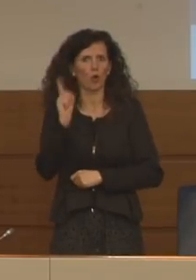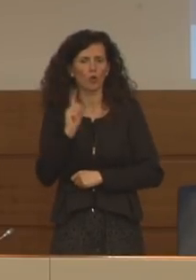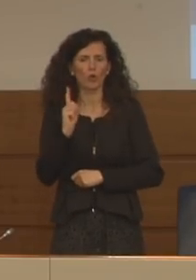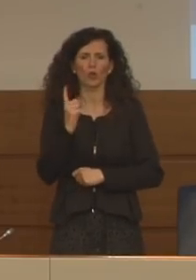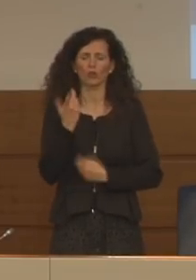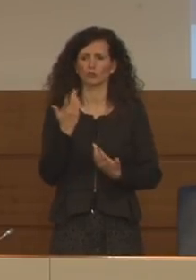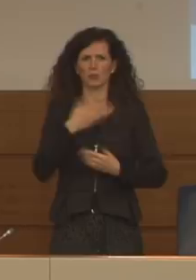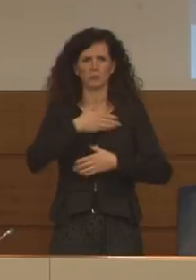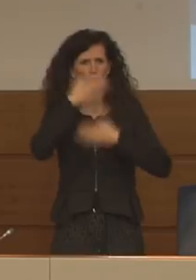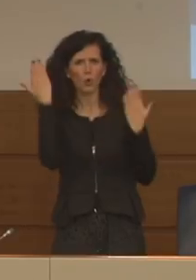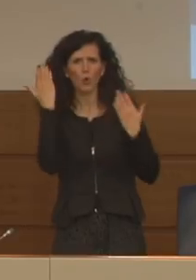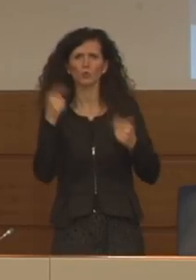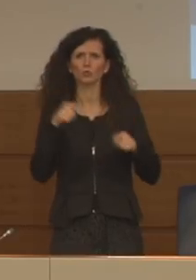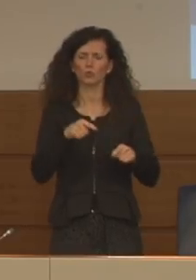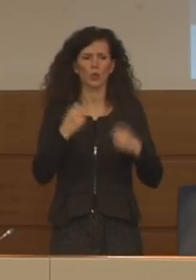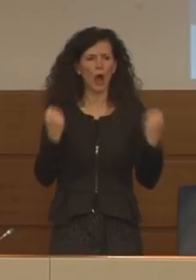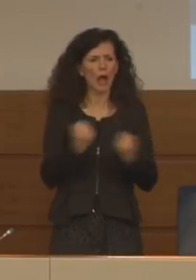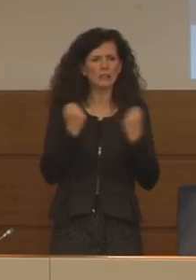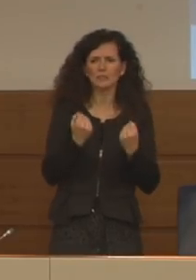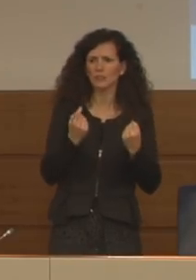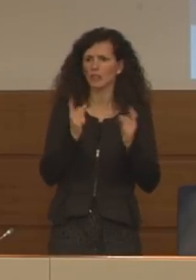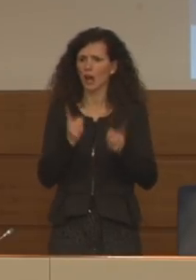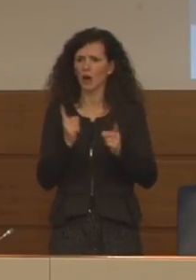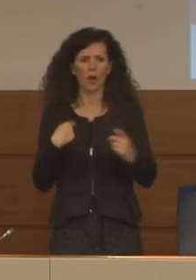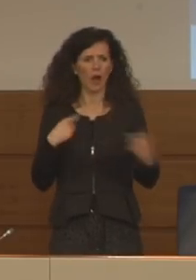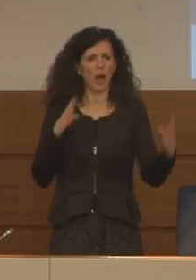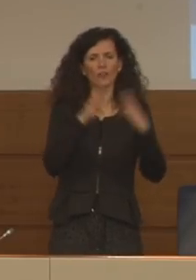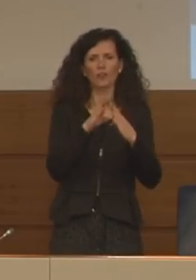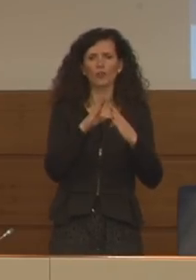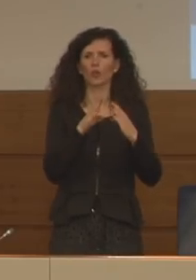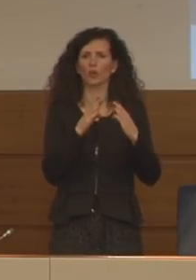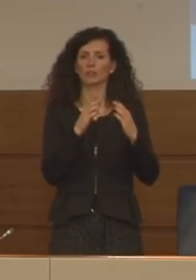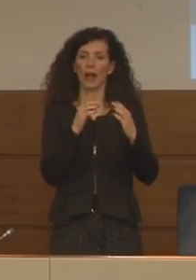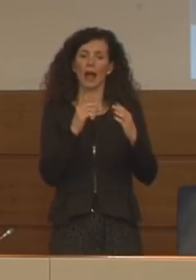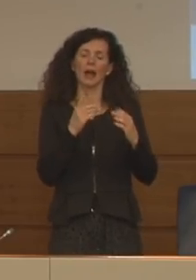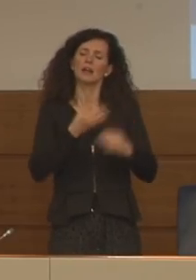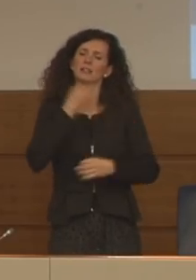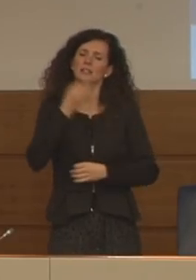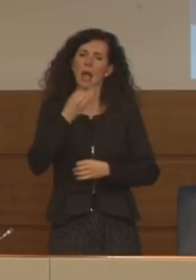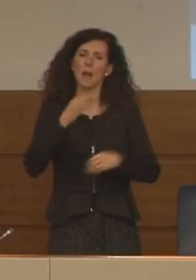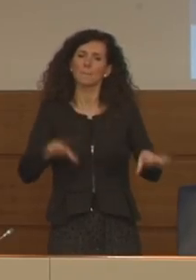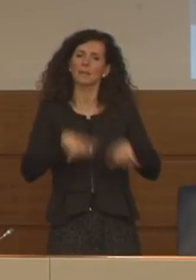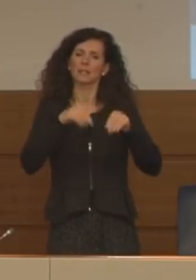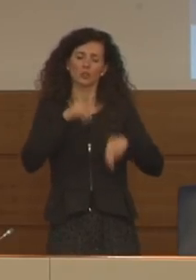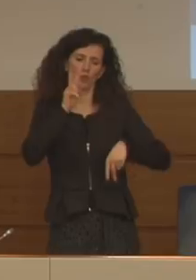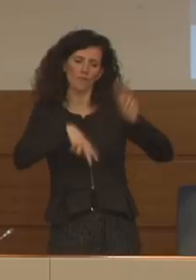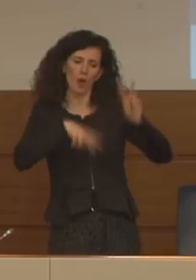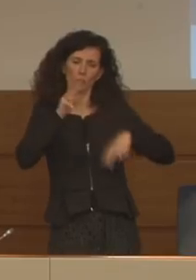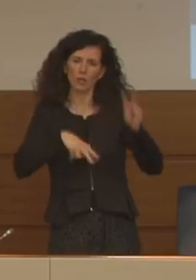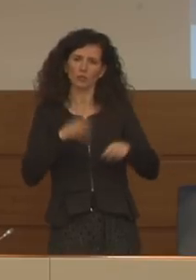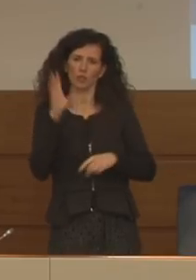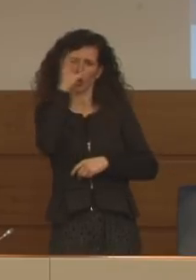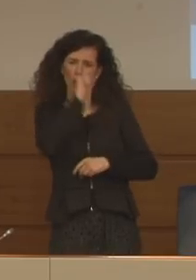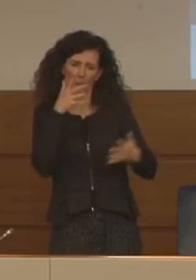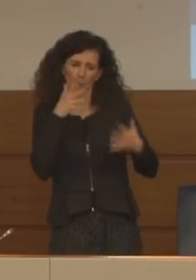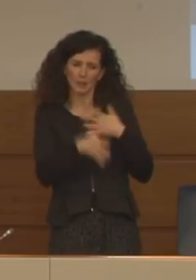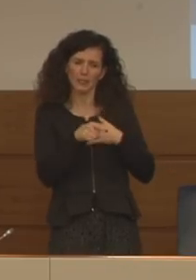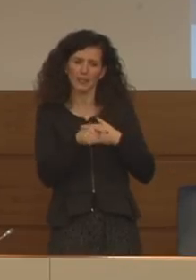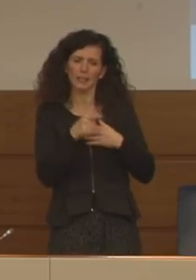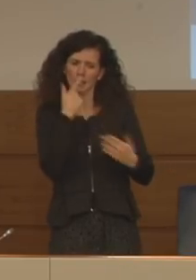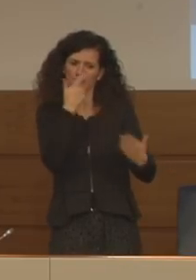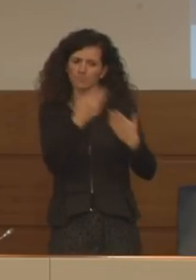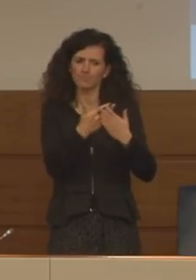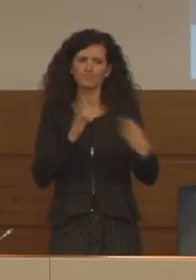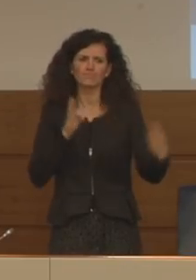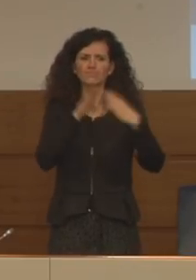azioni attività che vanno ovviamente valutate e vanno comprese fino in fondo nella loro nel loro impatto